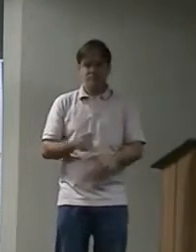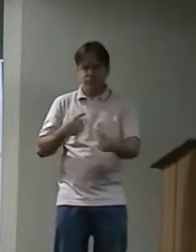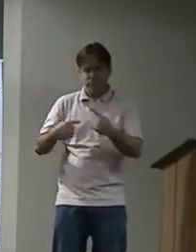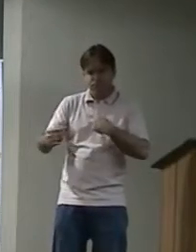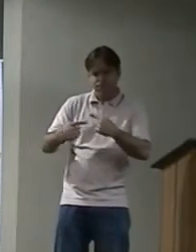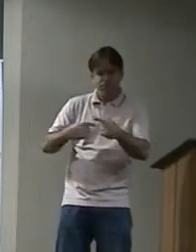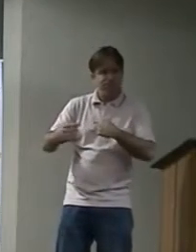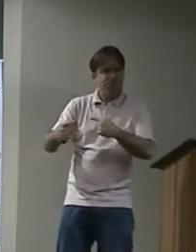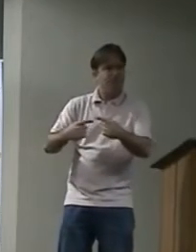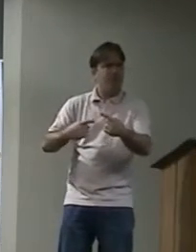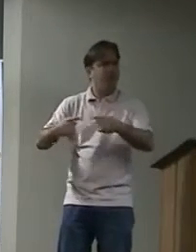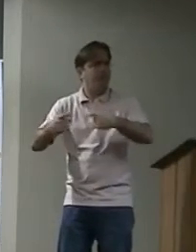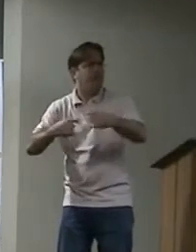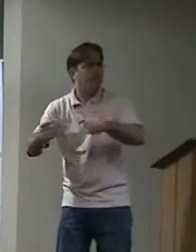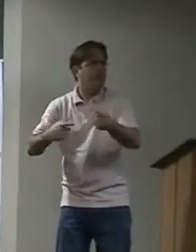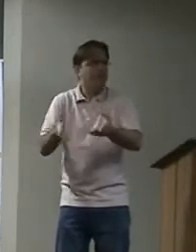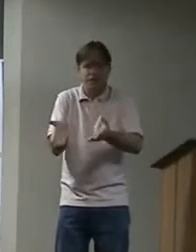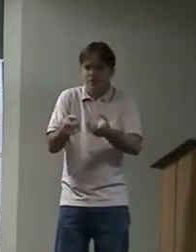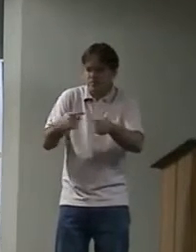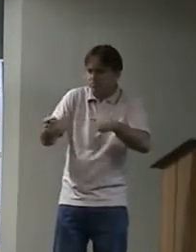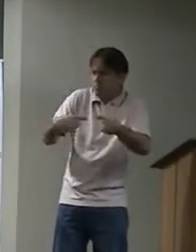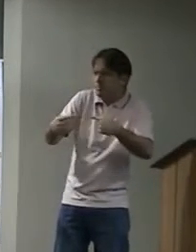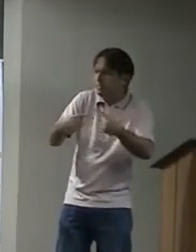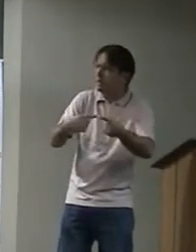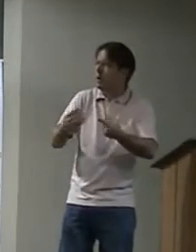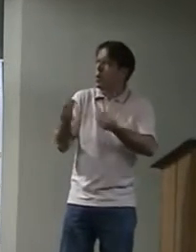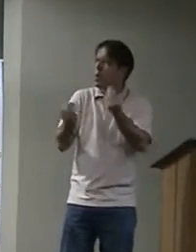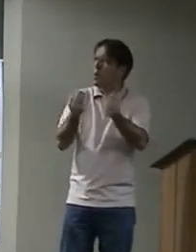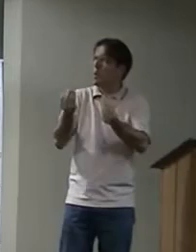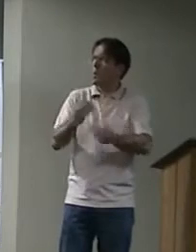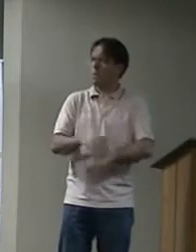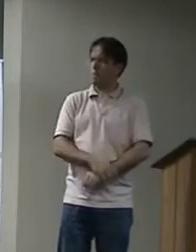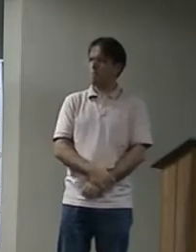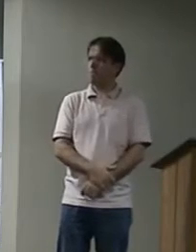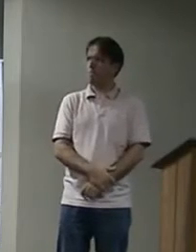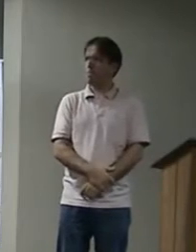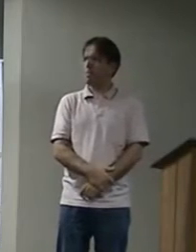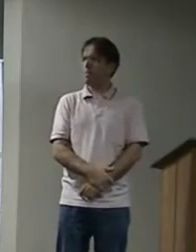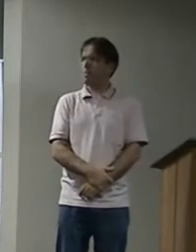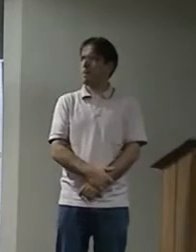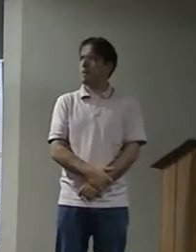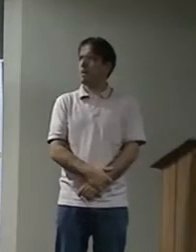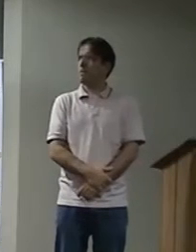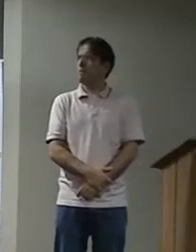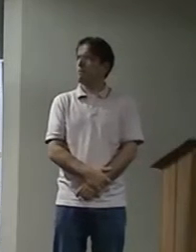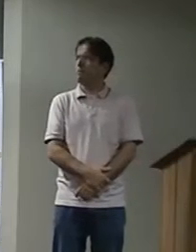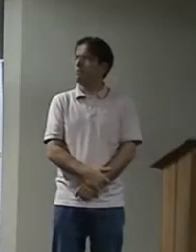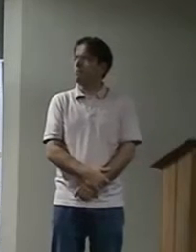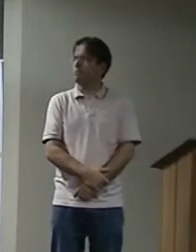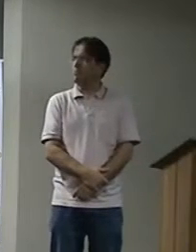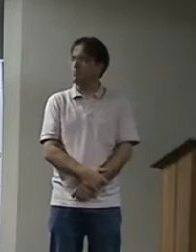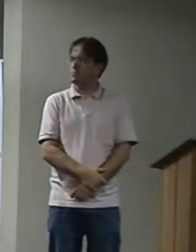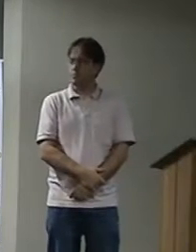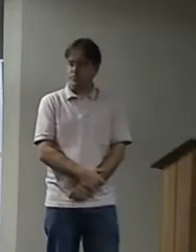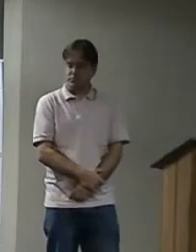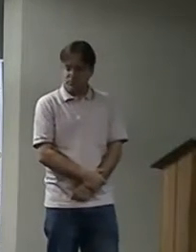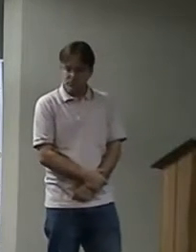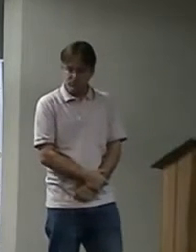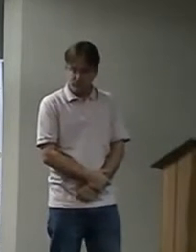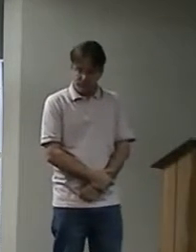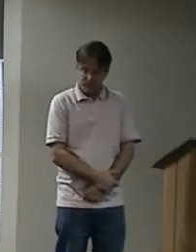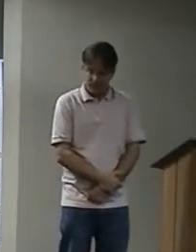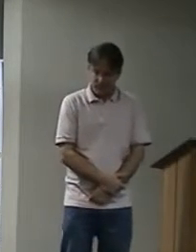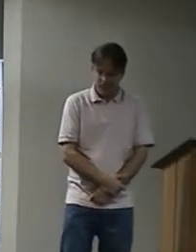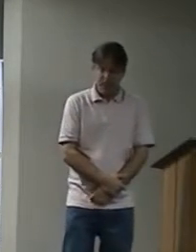acontecer. O que, infelizmente, a gente ainda vê e que ainda é uma realidade, talvez até... eu não culpo